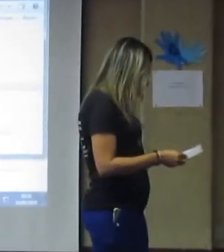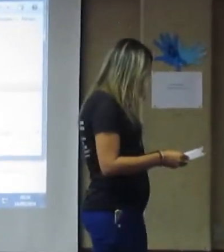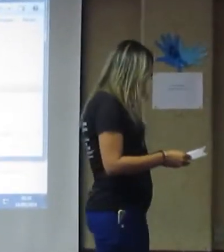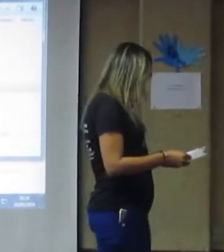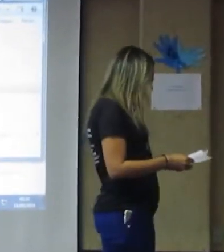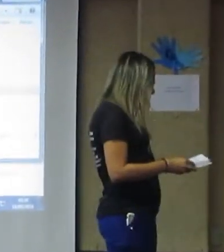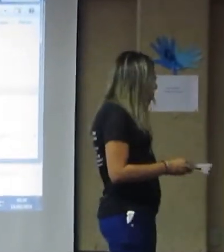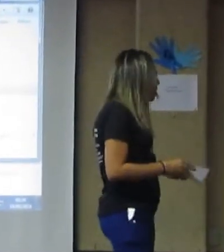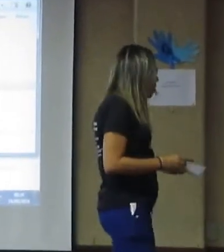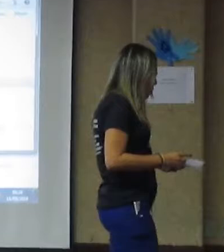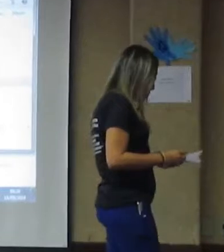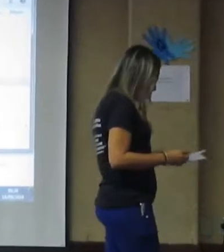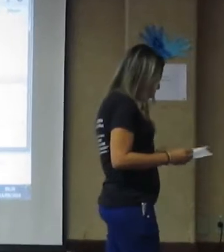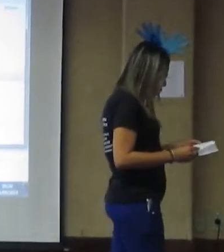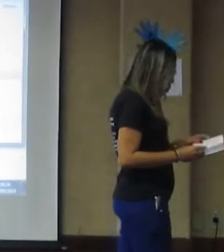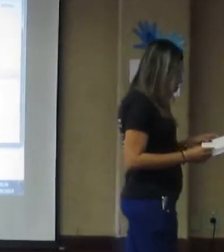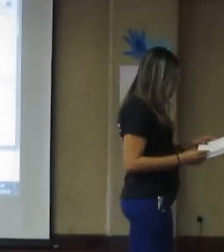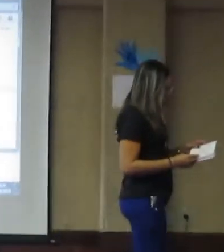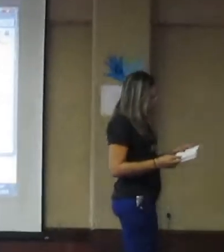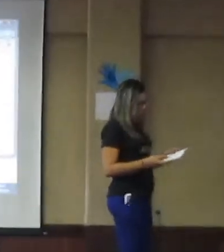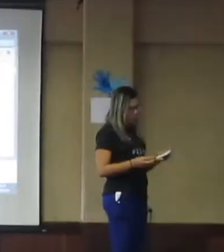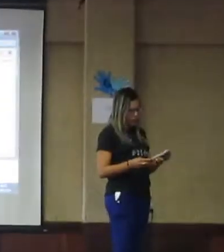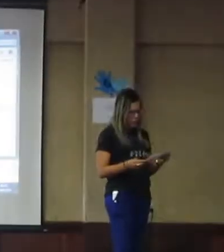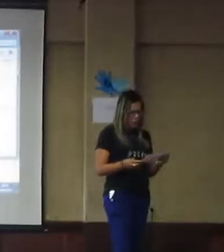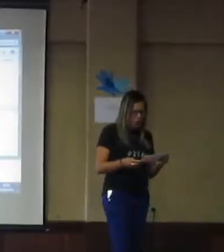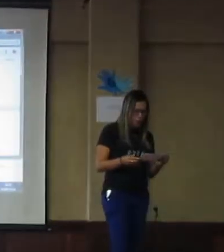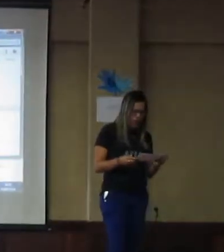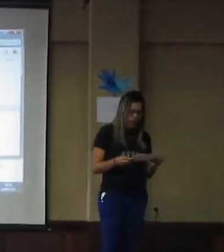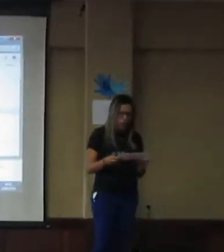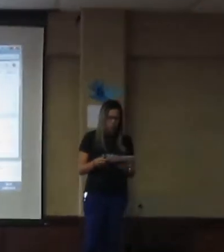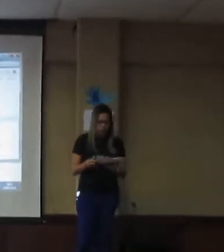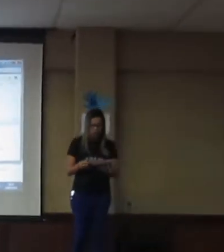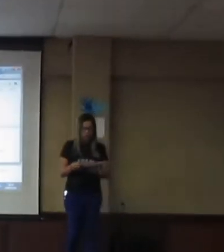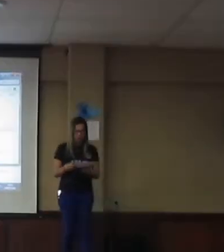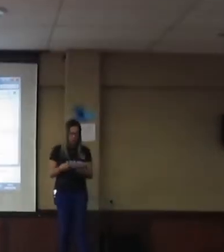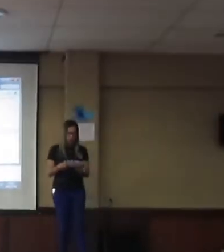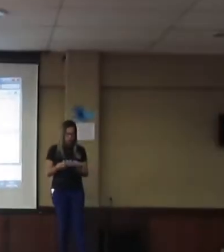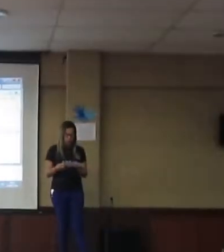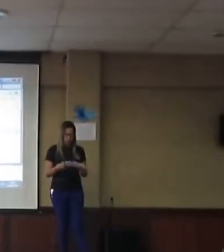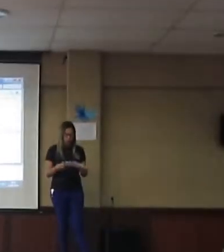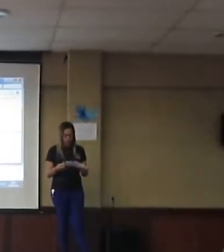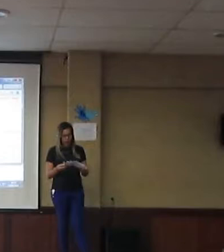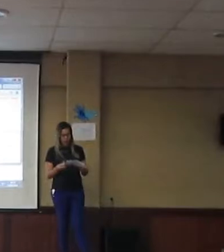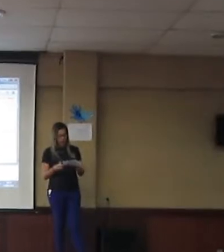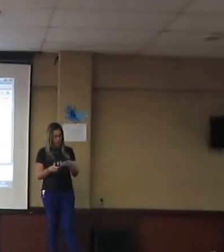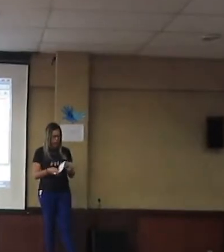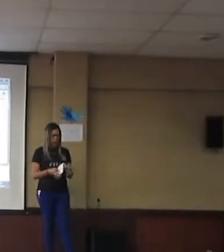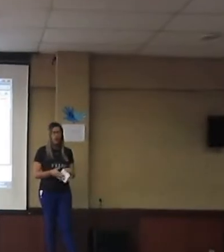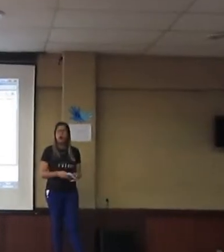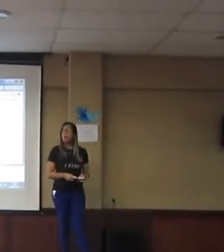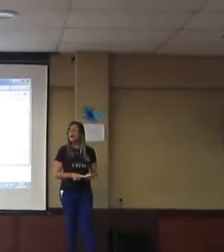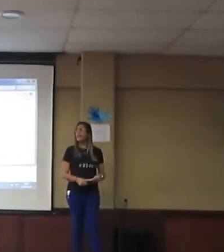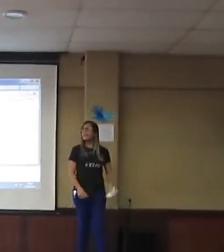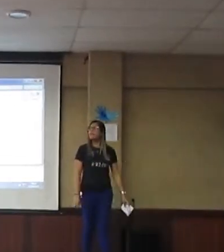importante para a educação, o que contribuiu para que o surdo fosse visto como